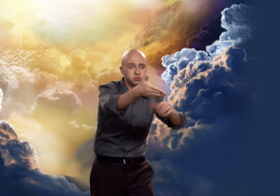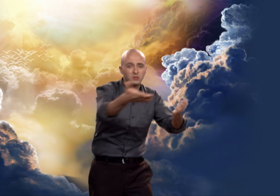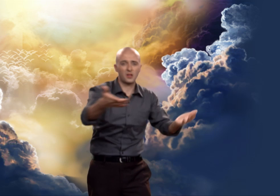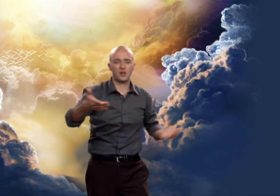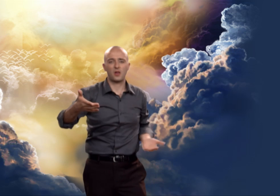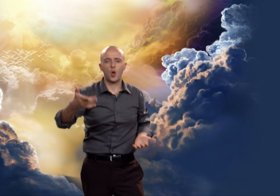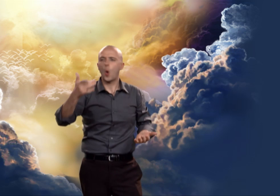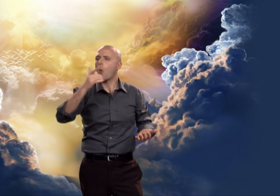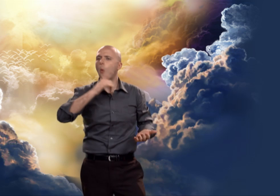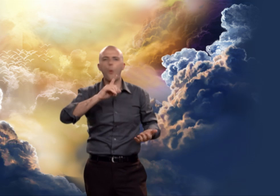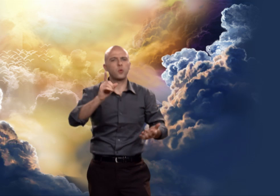mais necessitam aprender.